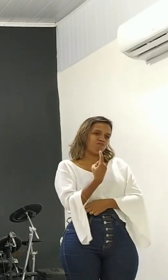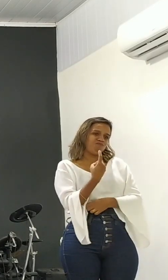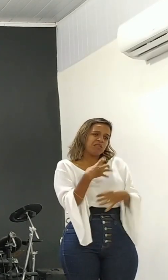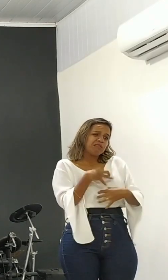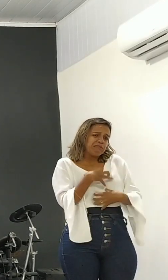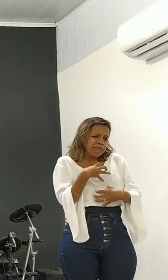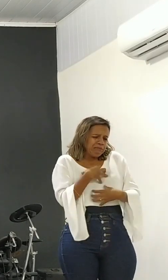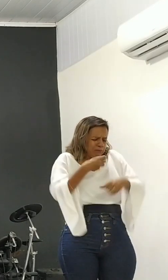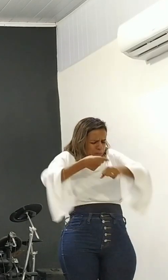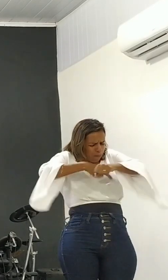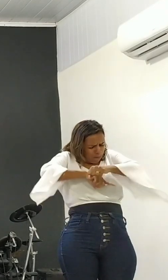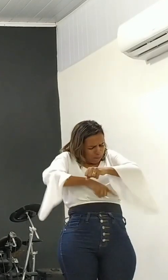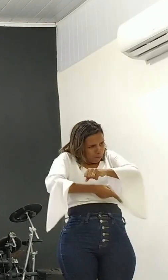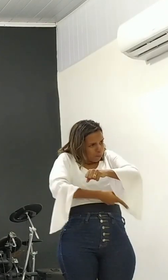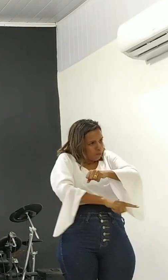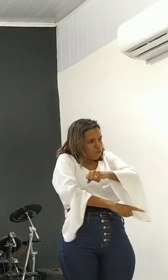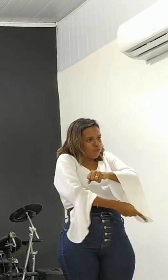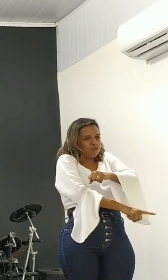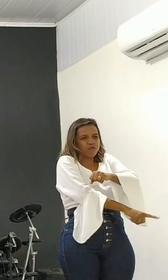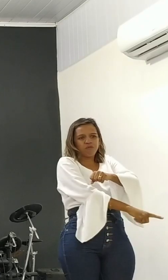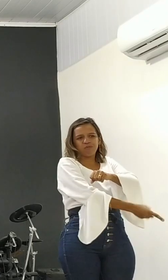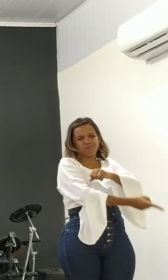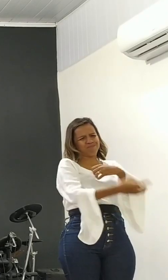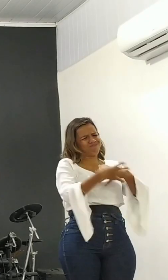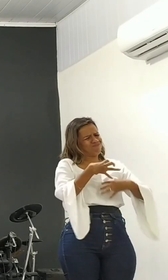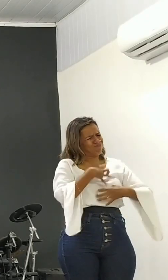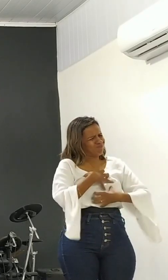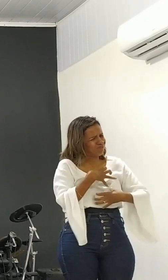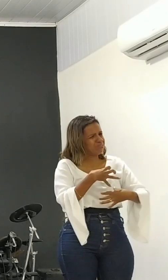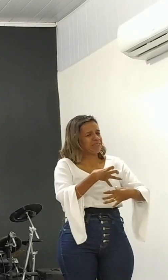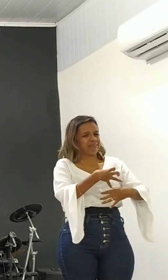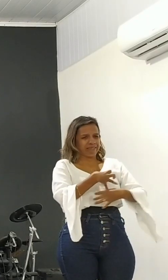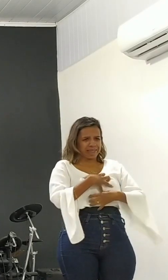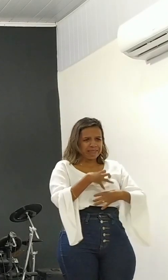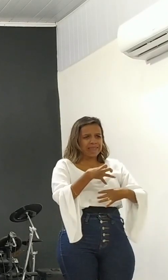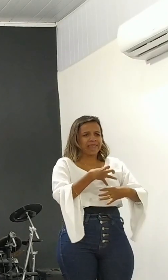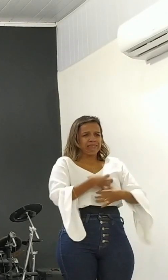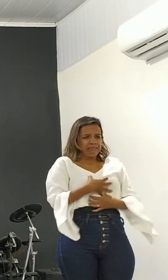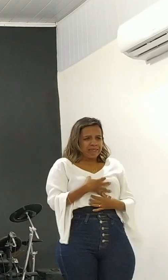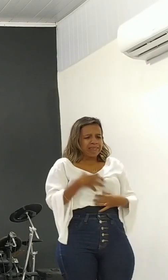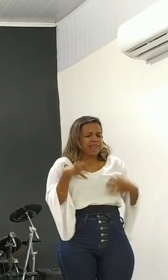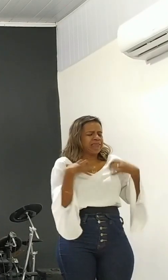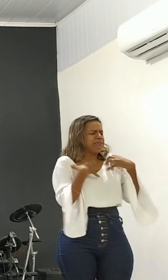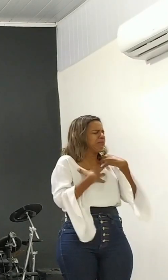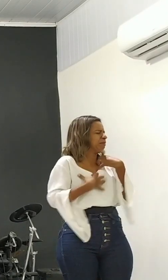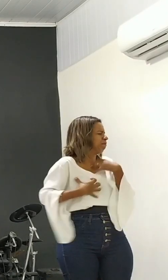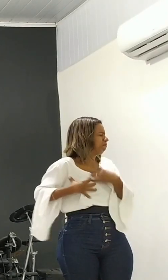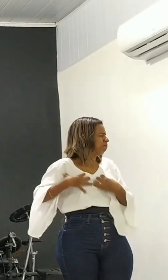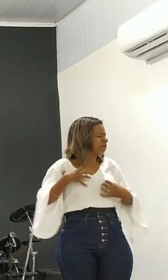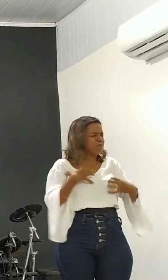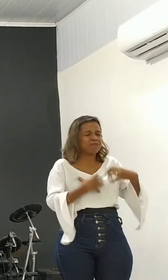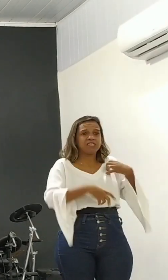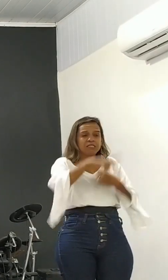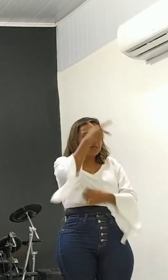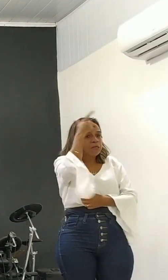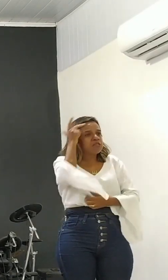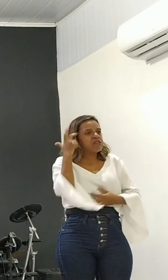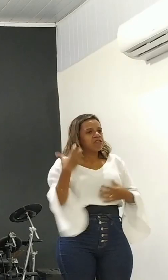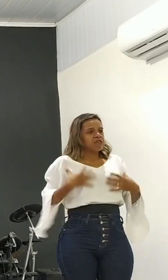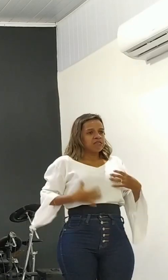sentimentos profundos, traz consigo sentimentos de frustração, pessoas que